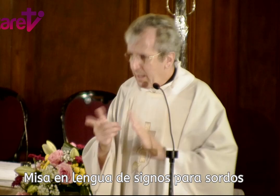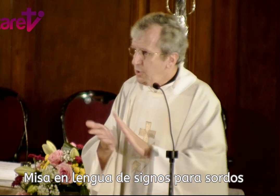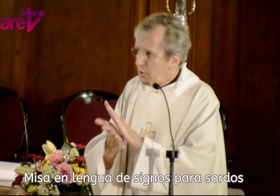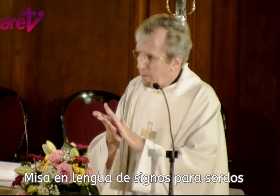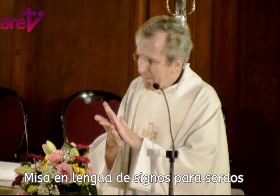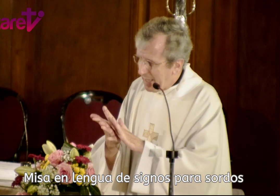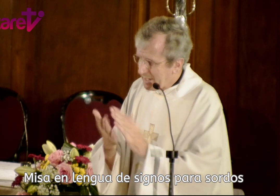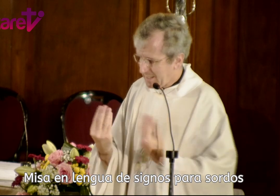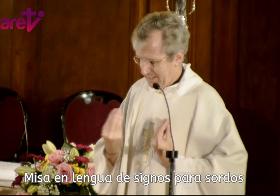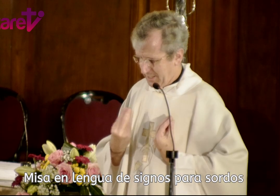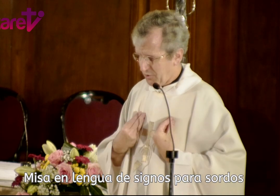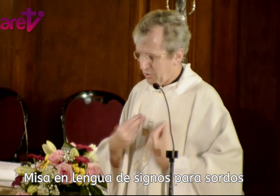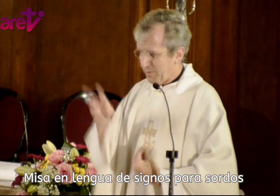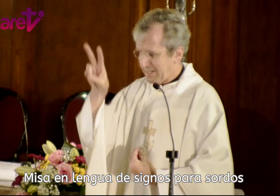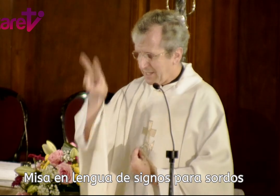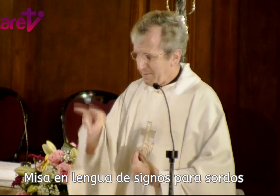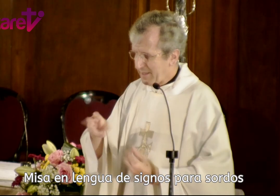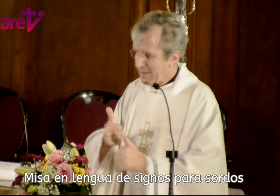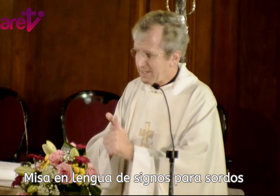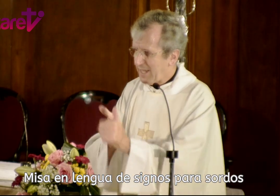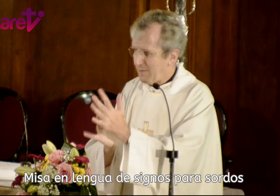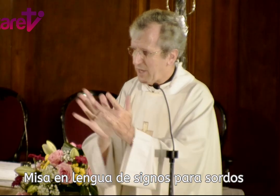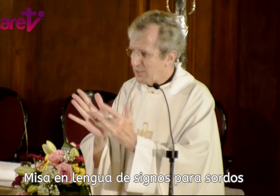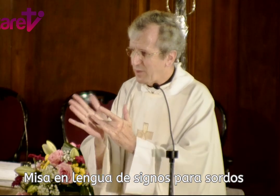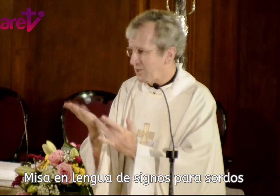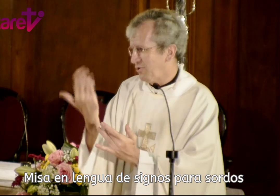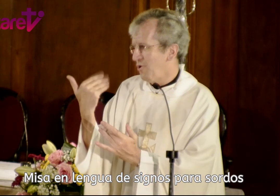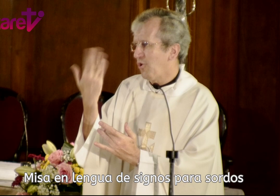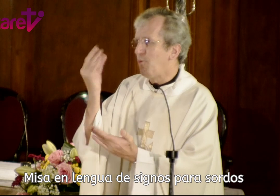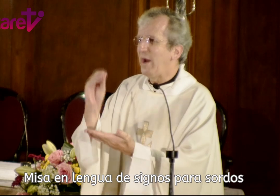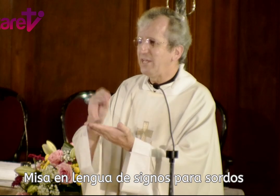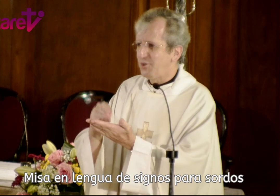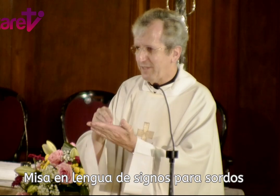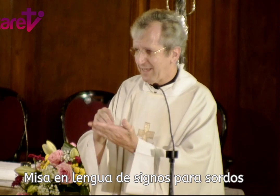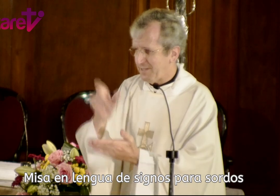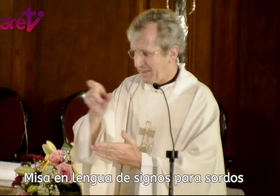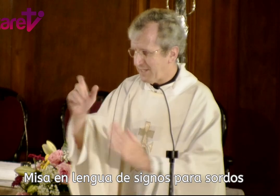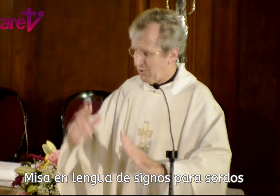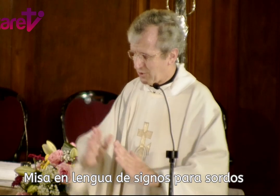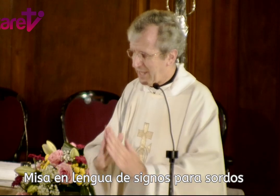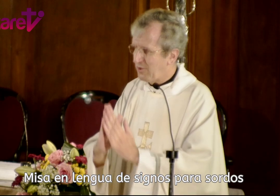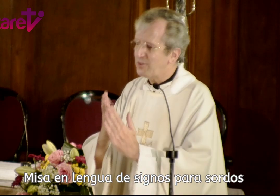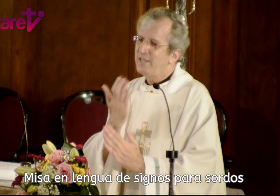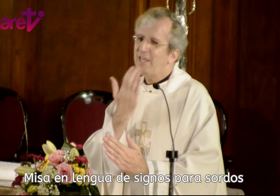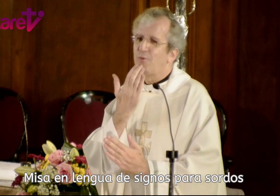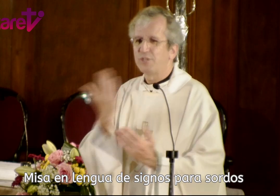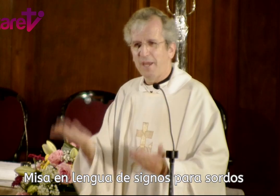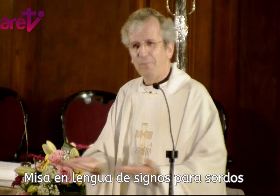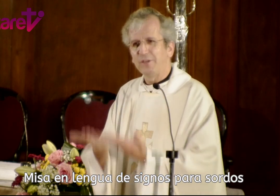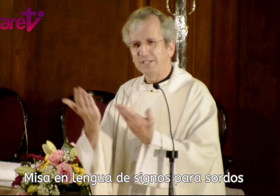no con palabras, sino con obras y de verdad, seguiremos a Jesucristo como han hecho tantas veces los santos y como es ejemplo y